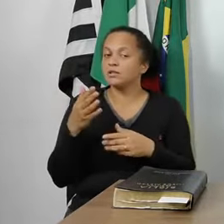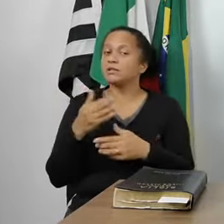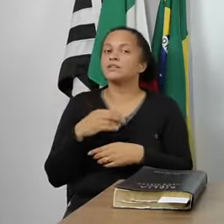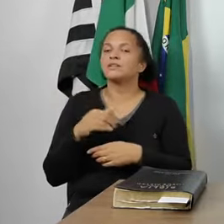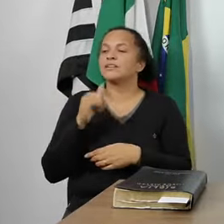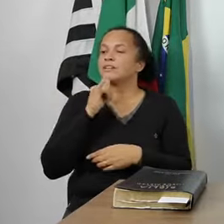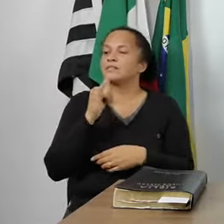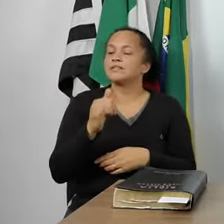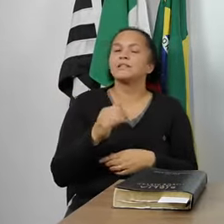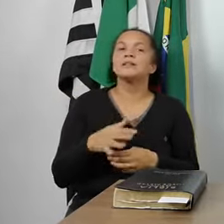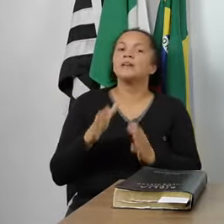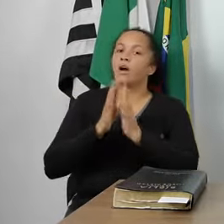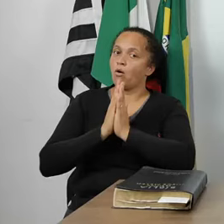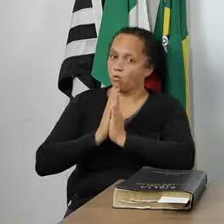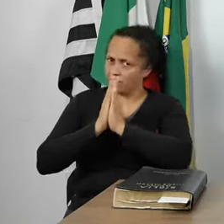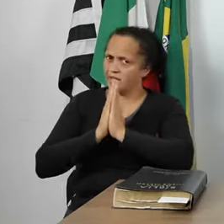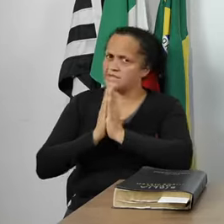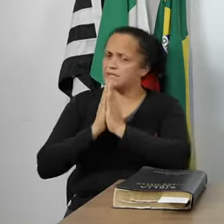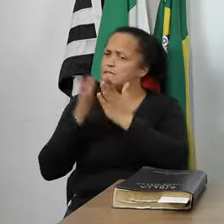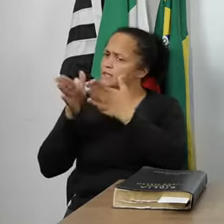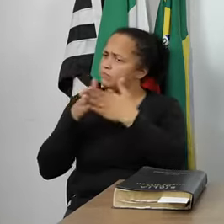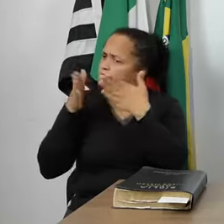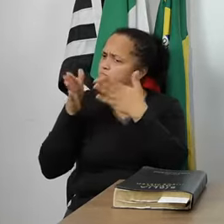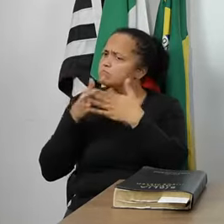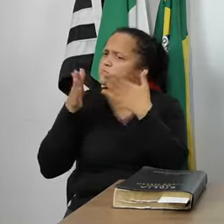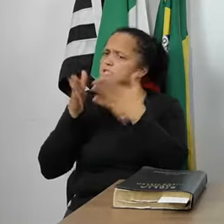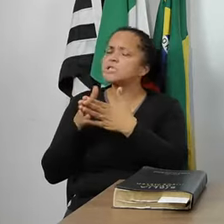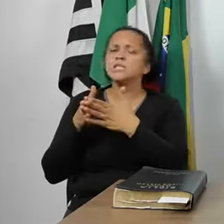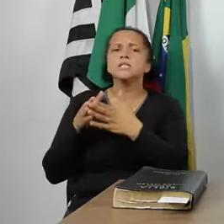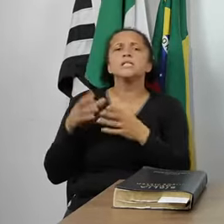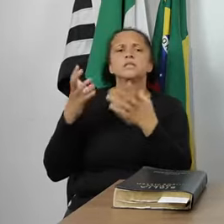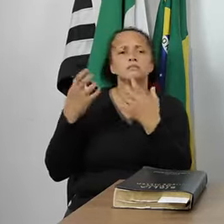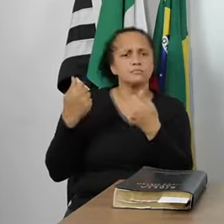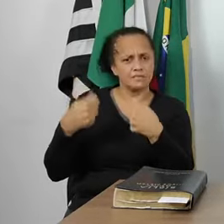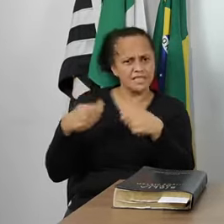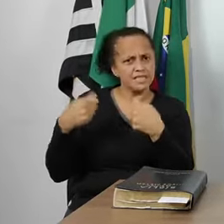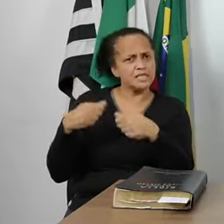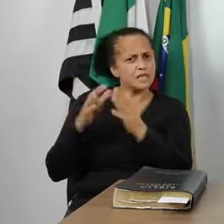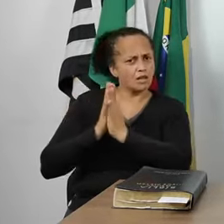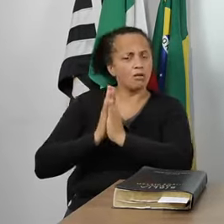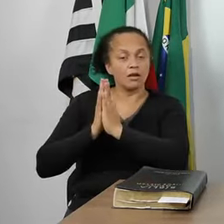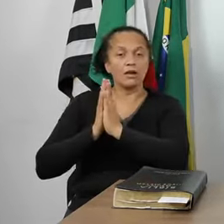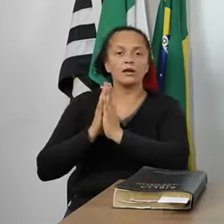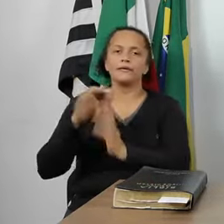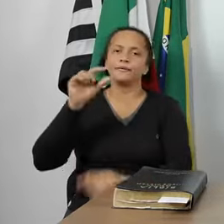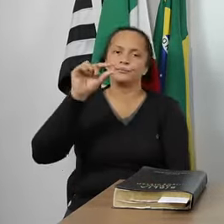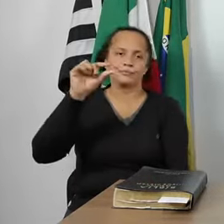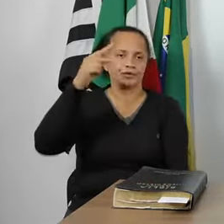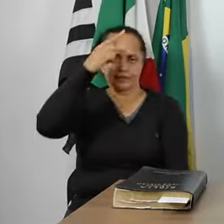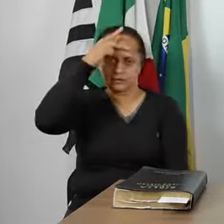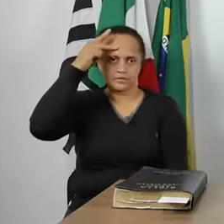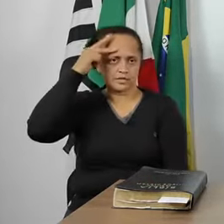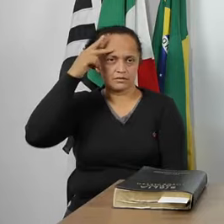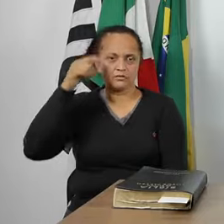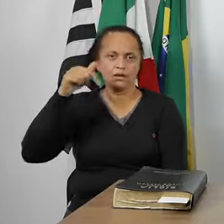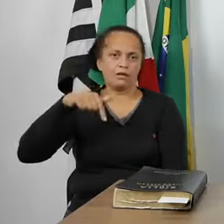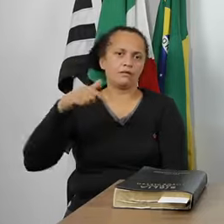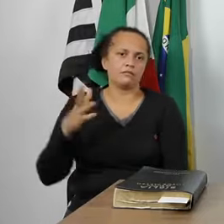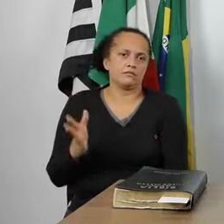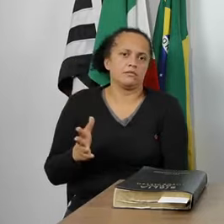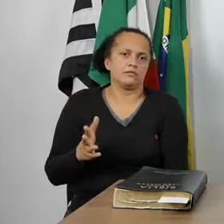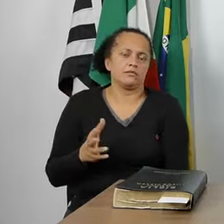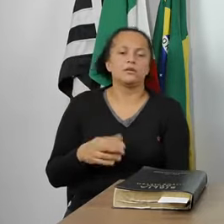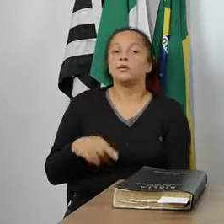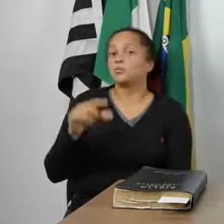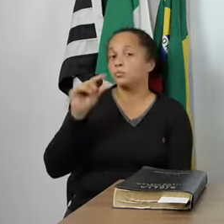de busca, de consagração, de intercessão, são poucos que atendem a esse chamado. São poucos que